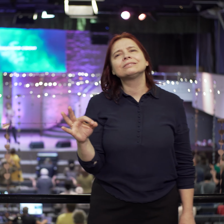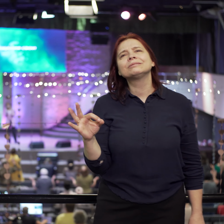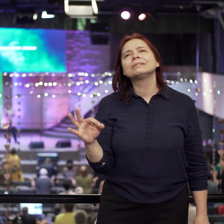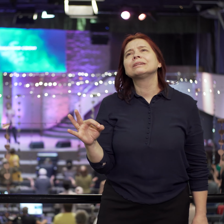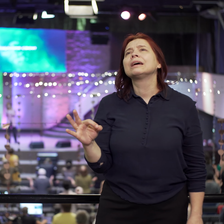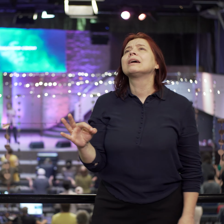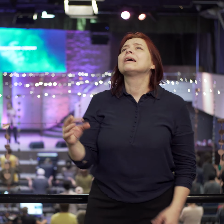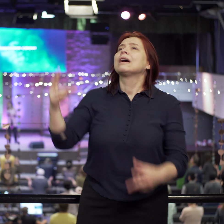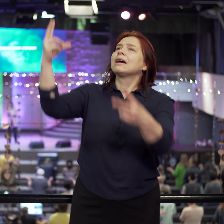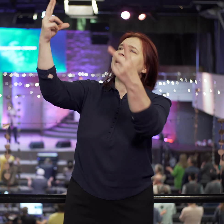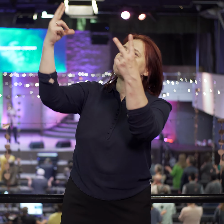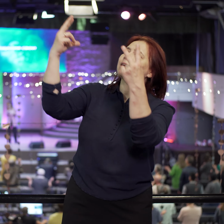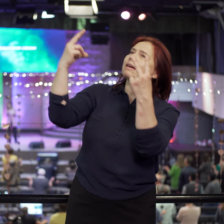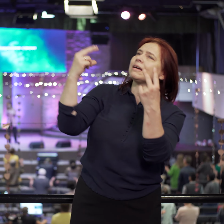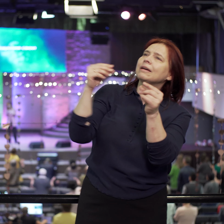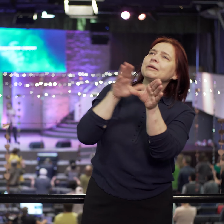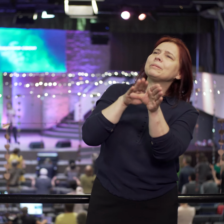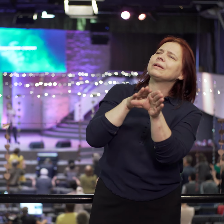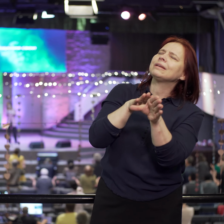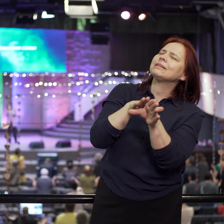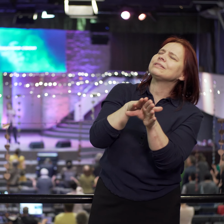верный, исполняешь